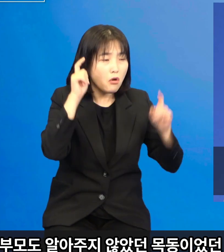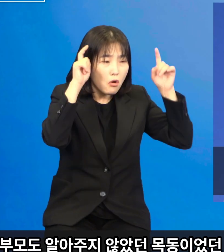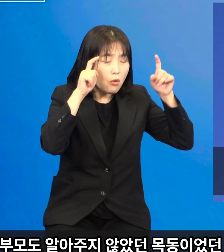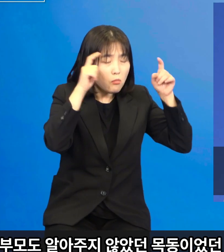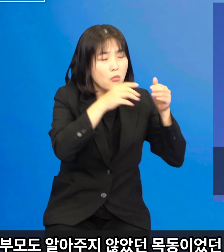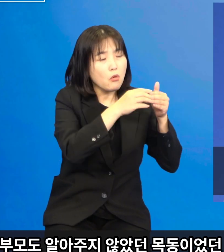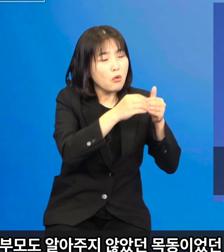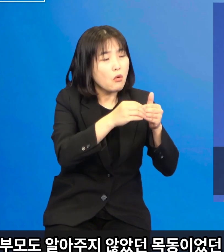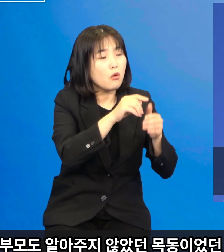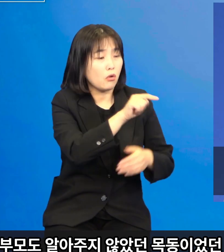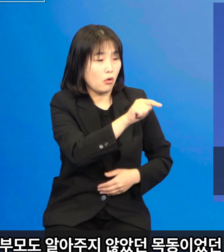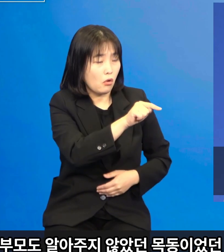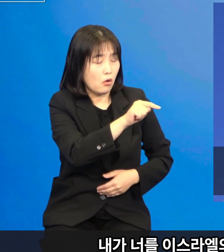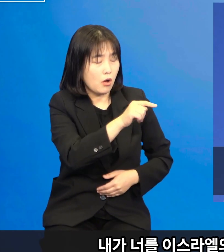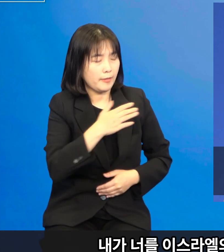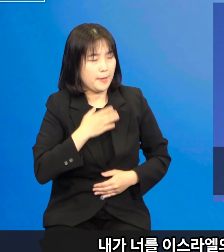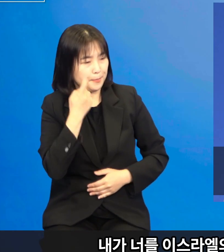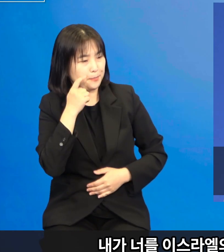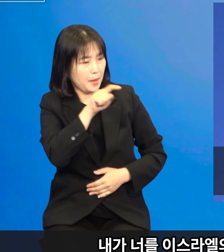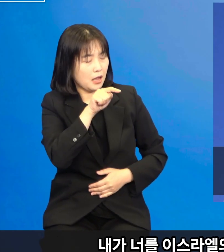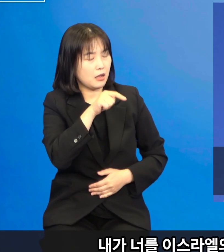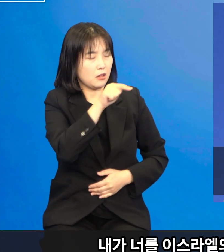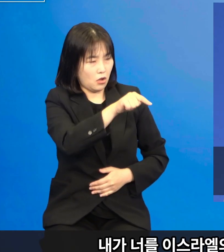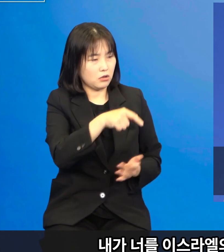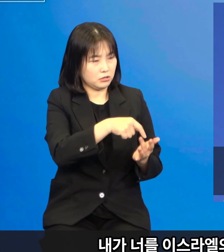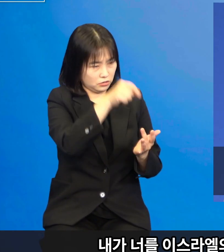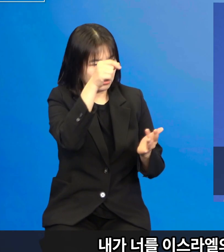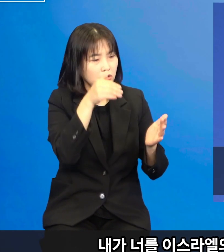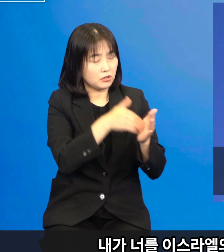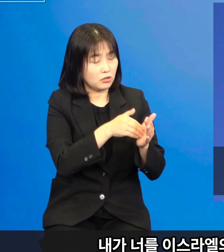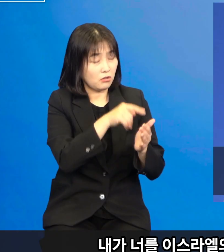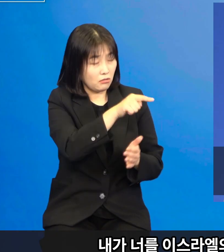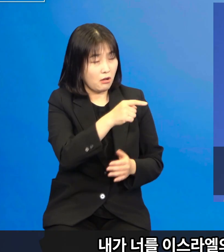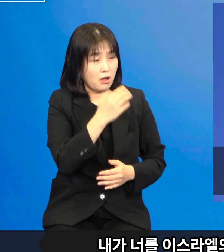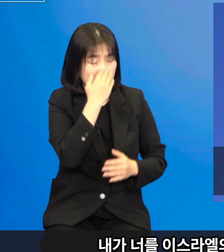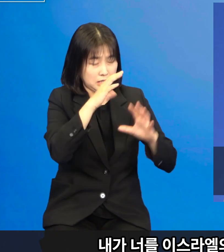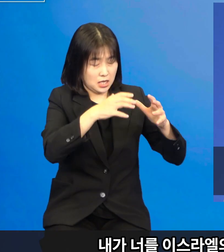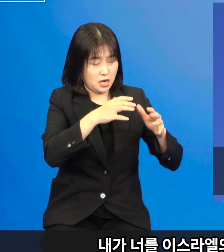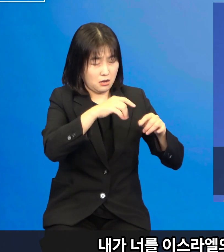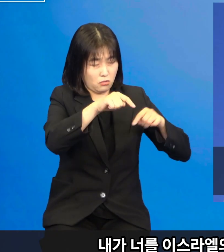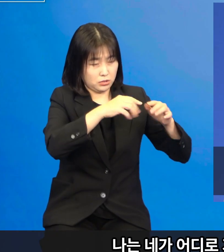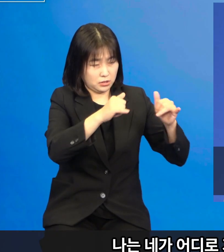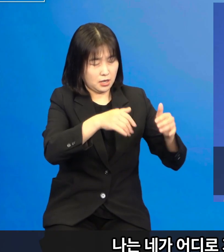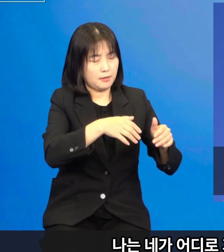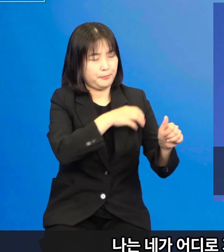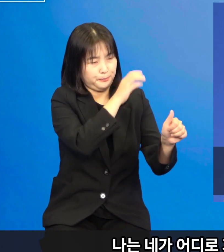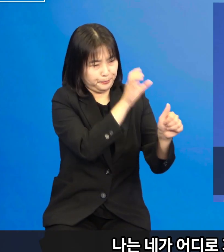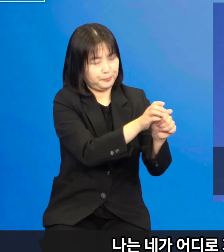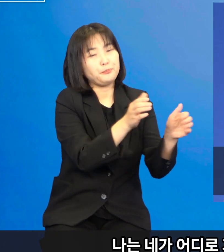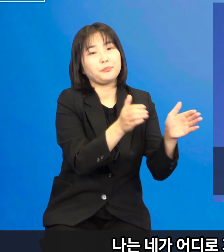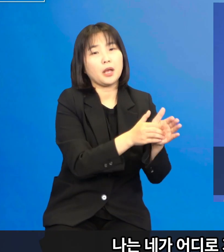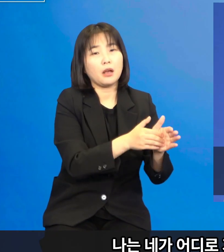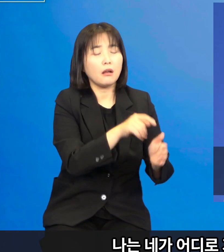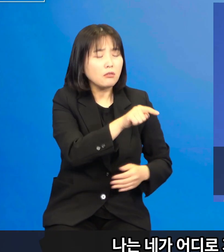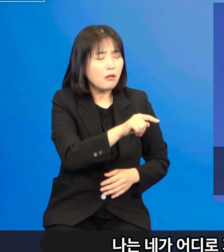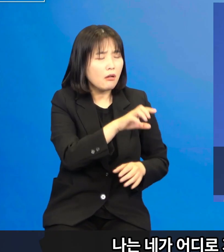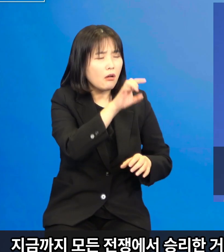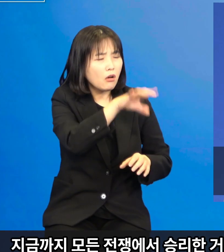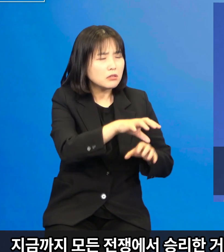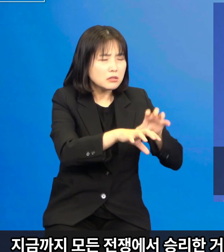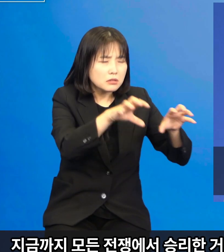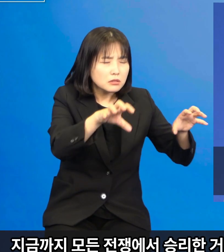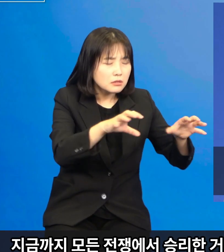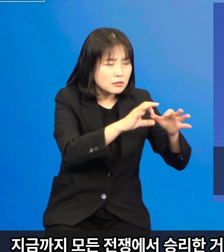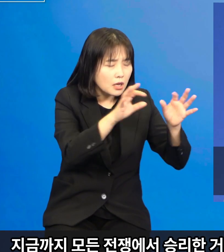발견하여 너를 선택한 거야. 내가 너를 이스라엘의 통치자로 세운 거야. 나는 너가 어디로 가든지 함께